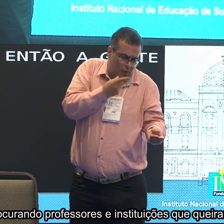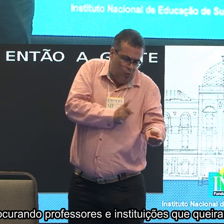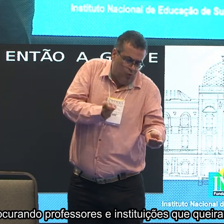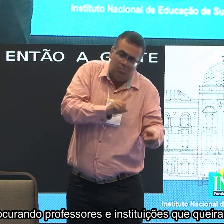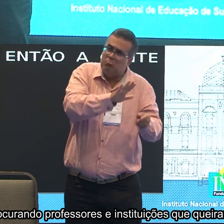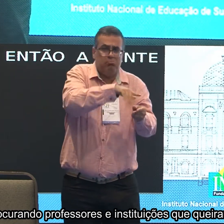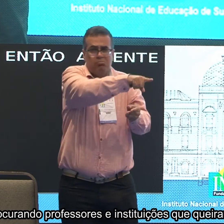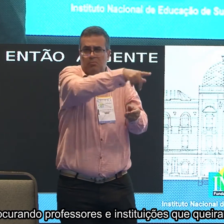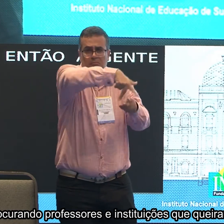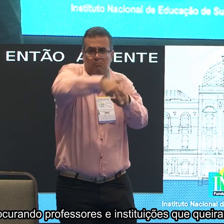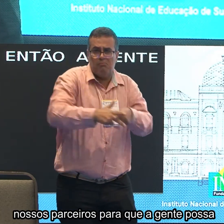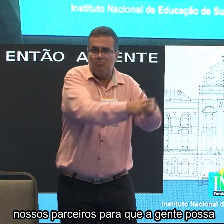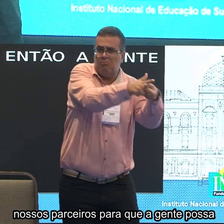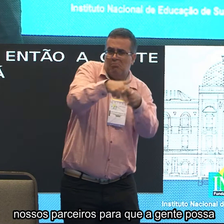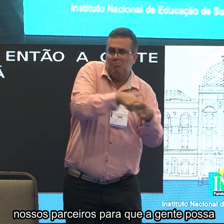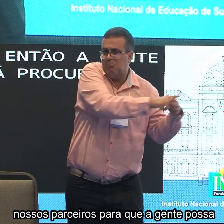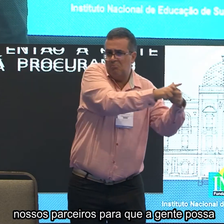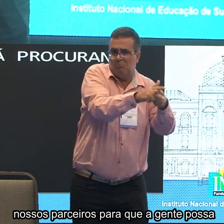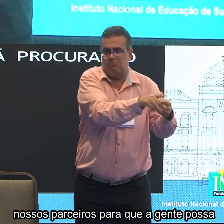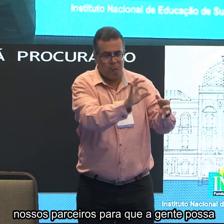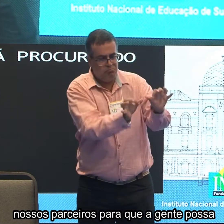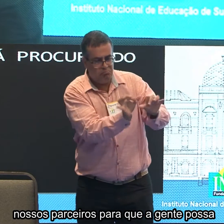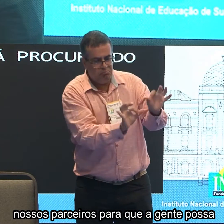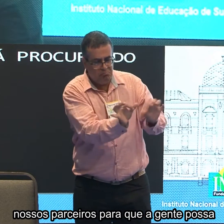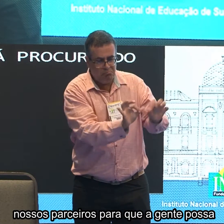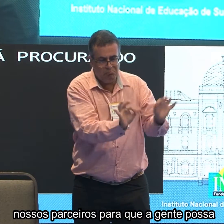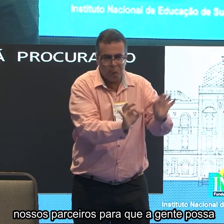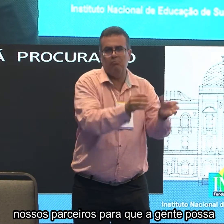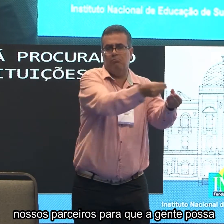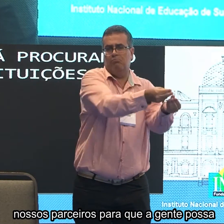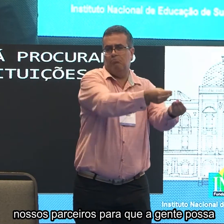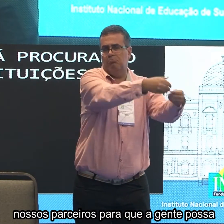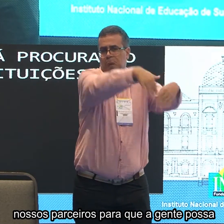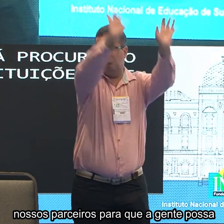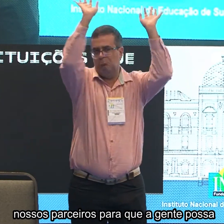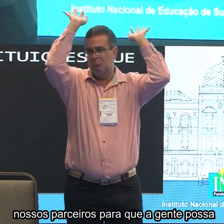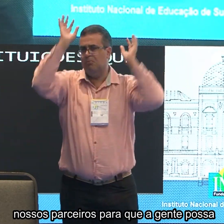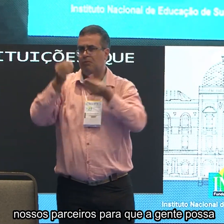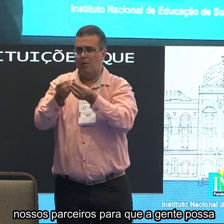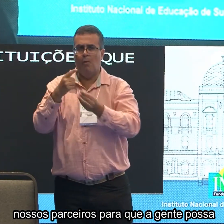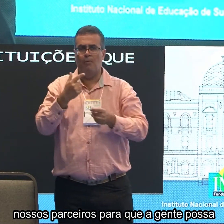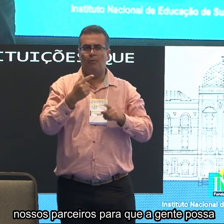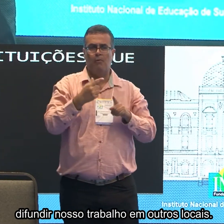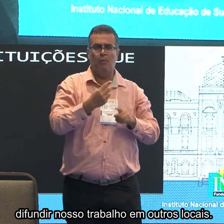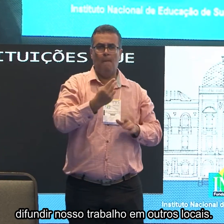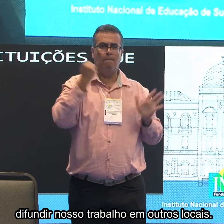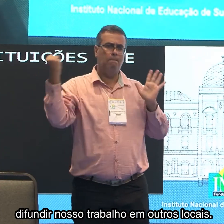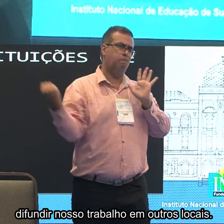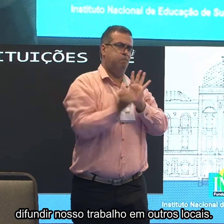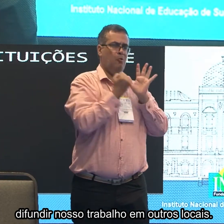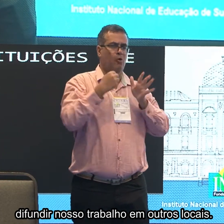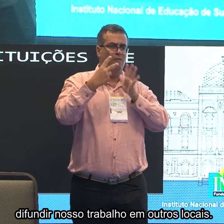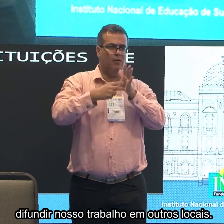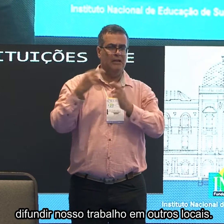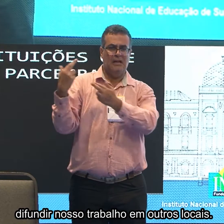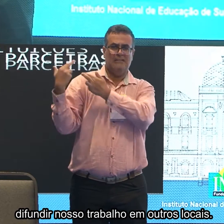instituições que queiram ser nossas parceiras para que a gente possa difundir nosso